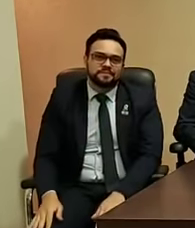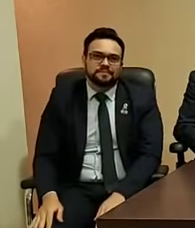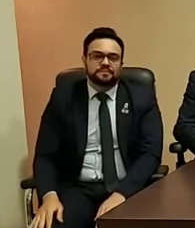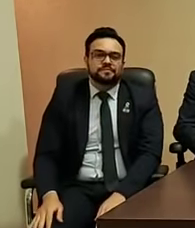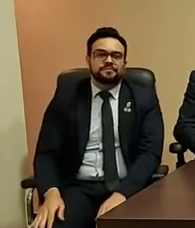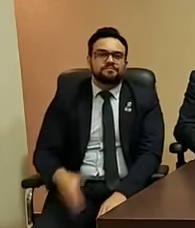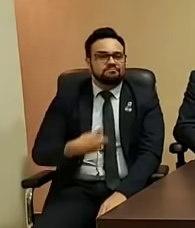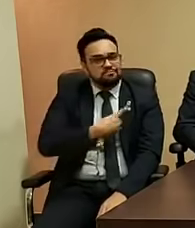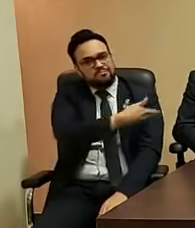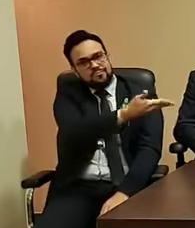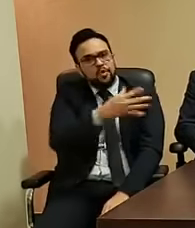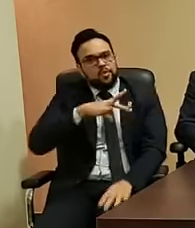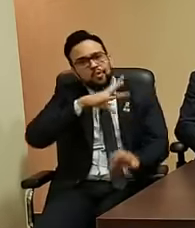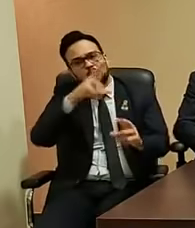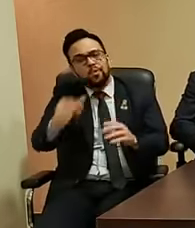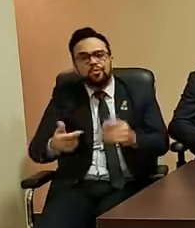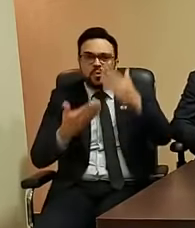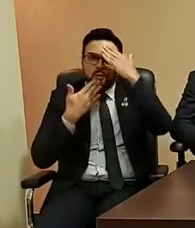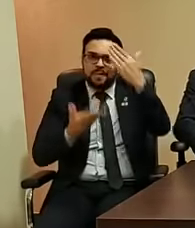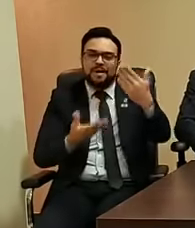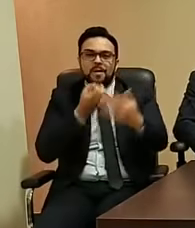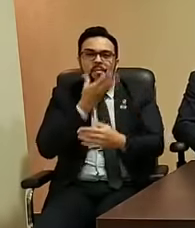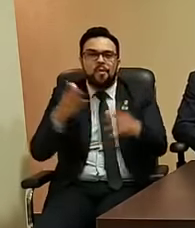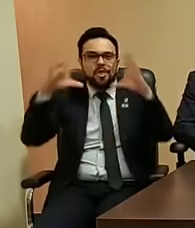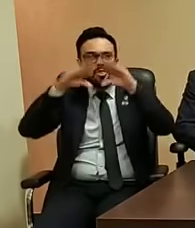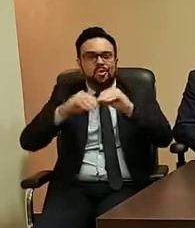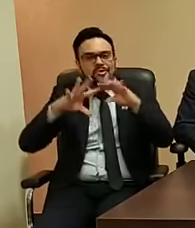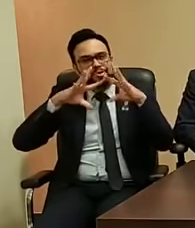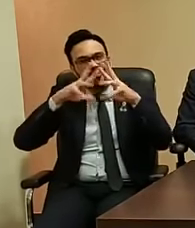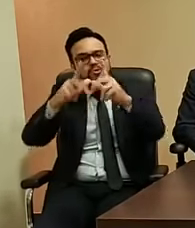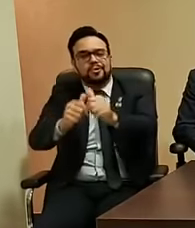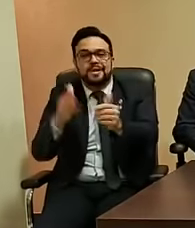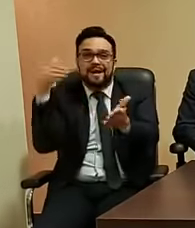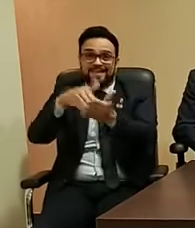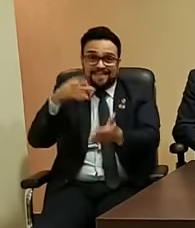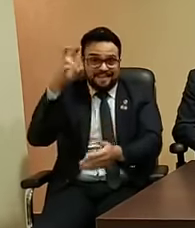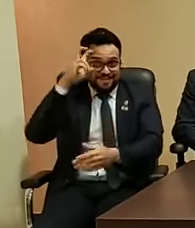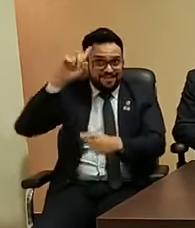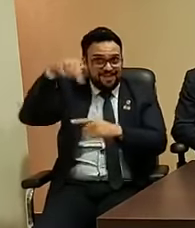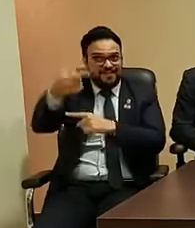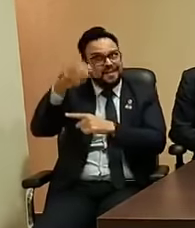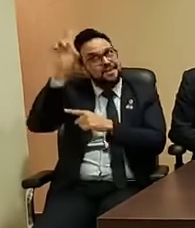Pedro, Lucas, muito obrigado. Boa noite a todos vocês. Até quinta-feira que vem, se Deus quiser.